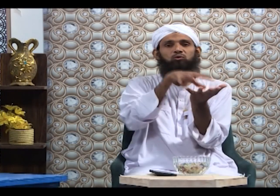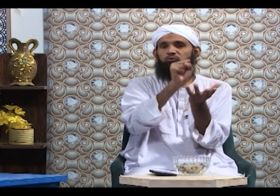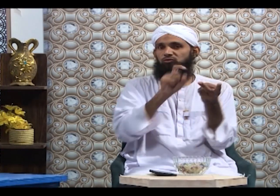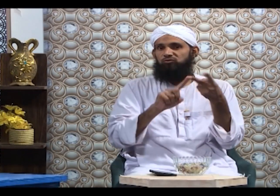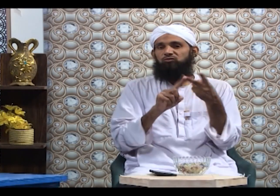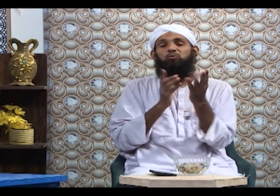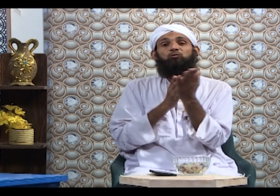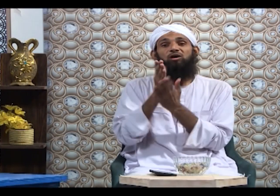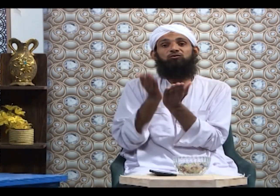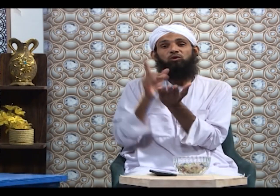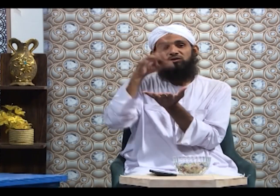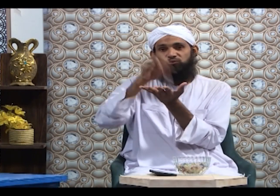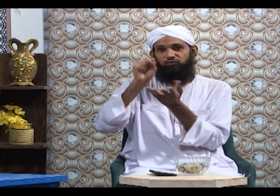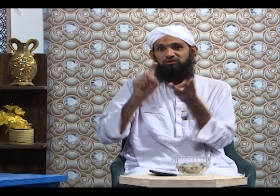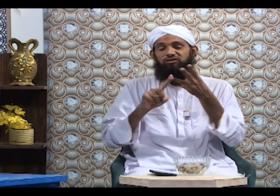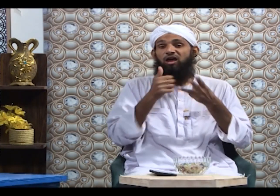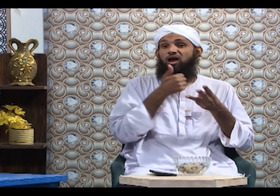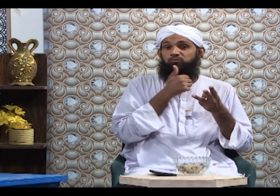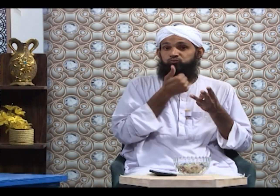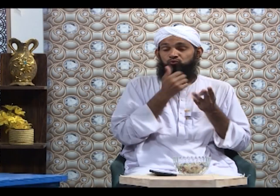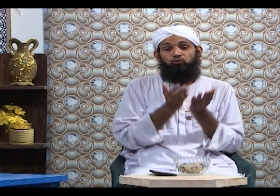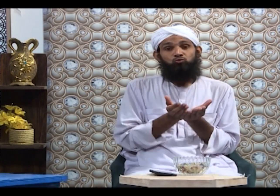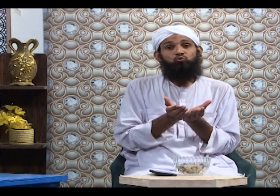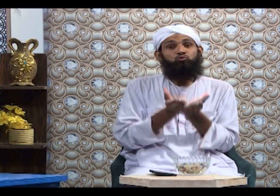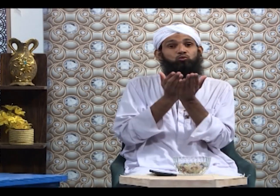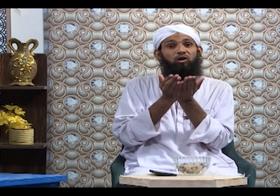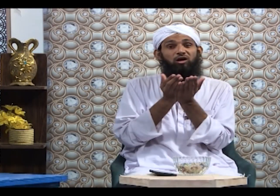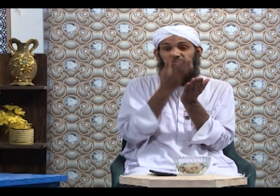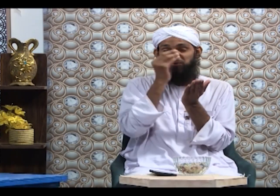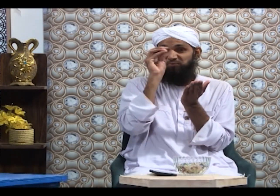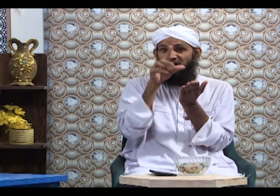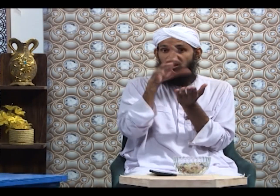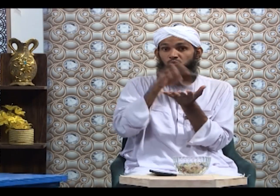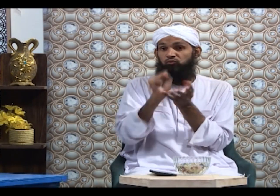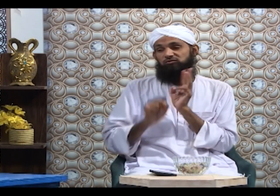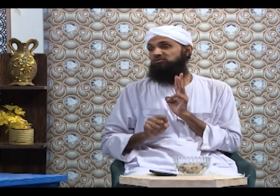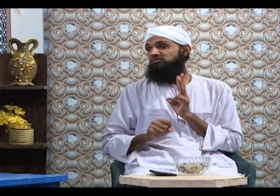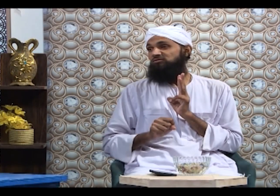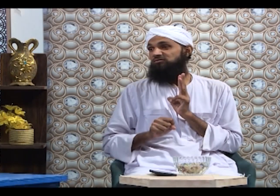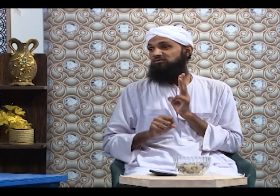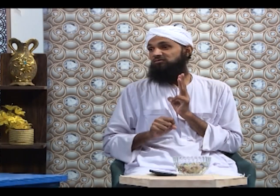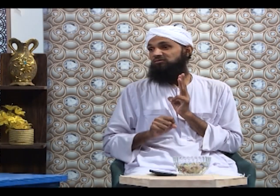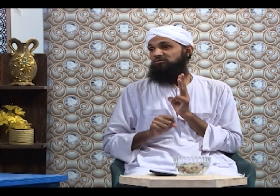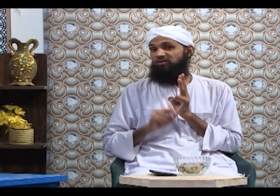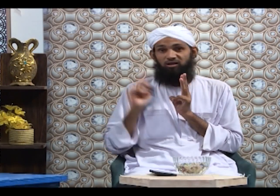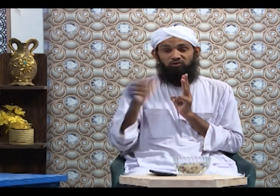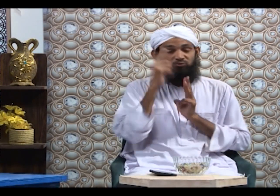دعا، نمبر 3 باپ کی اپنے بیٹے کے حق میں بد دعا۔ پیارے اسلامی بھائیوں، اولاد کی مدنی تربیت میں سب سے اہم